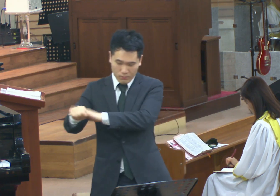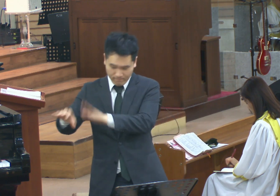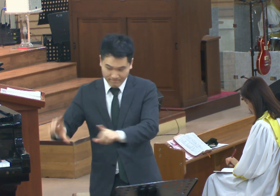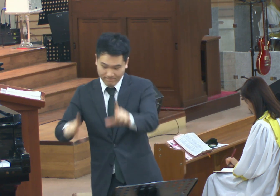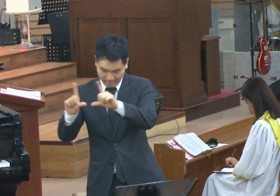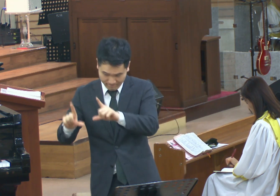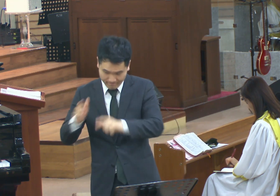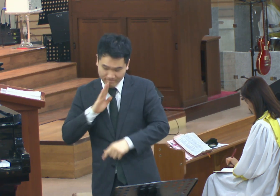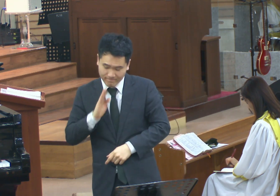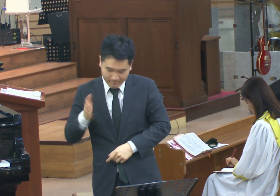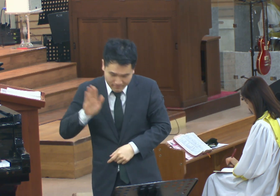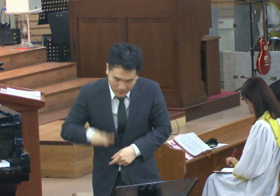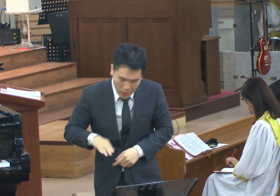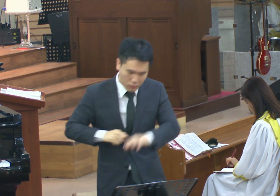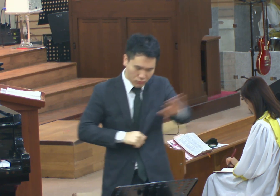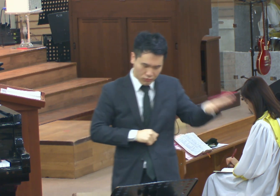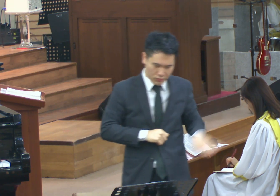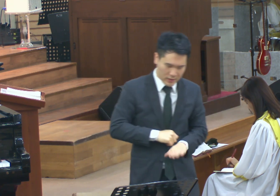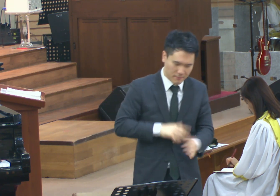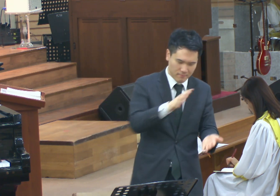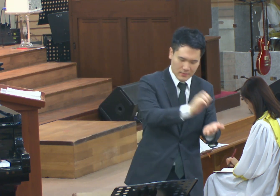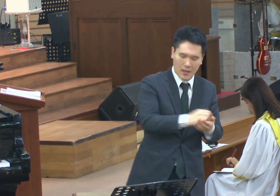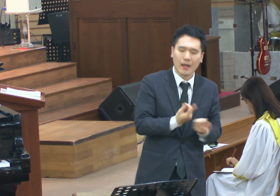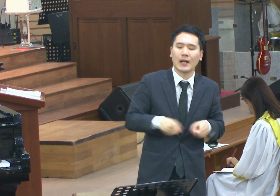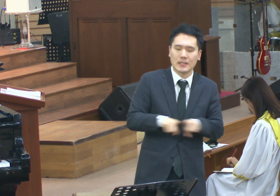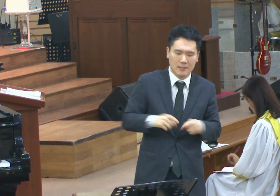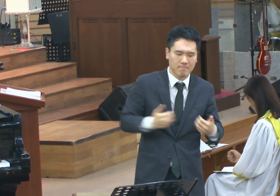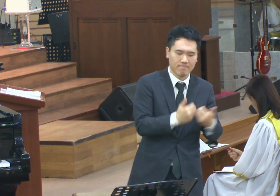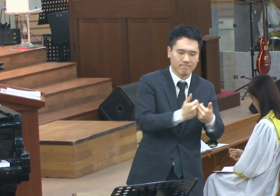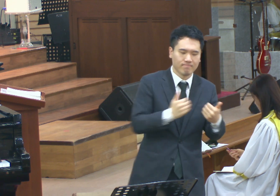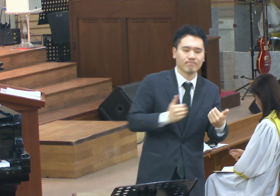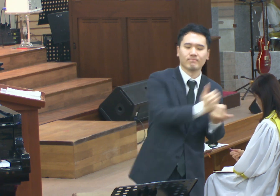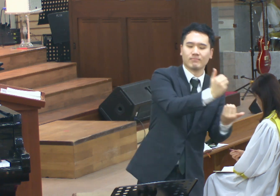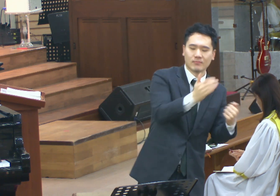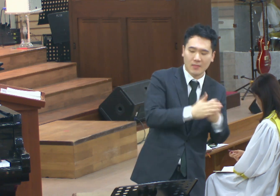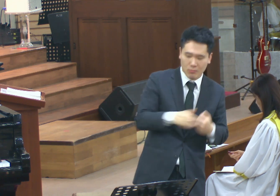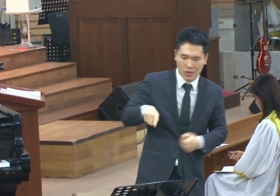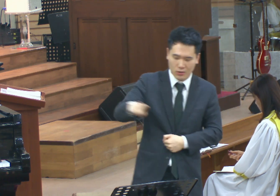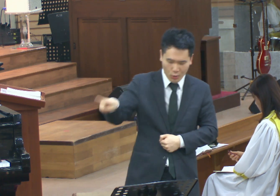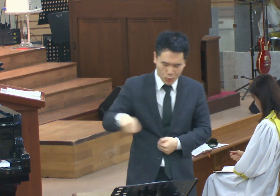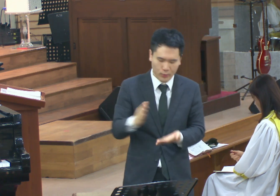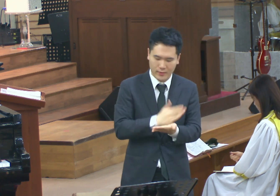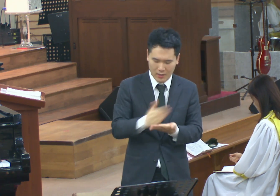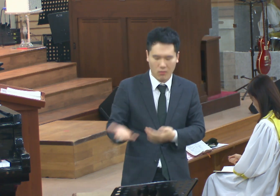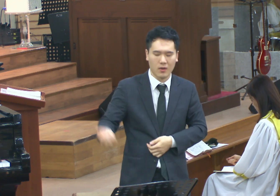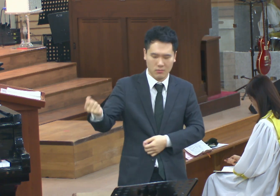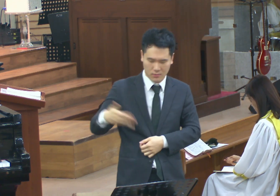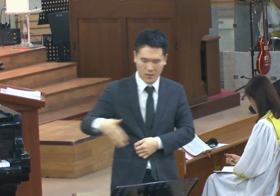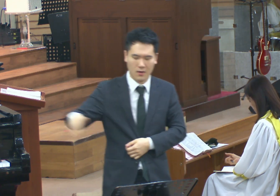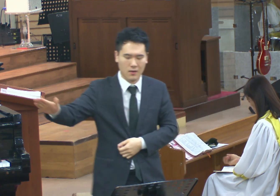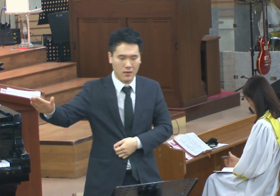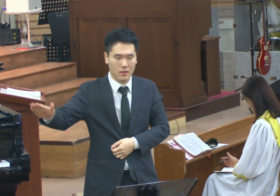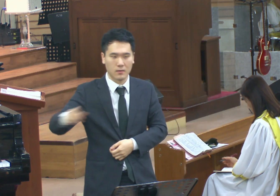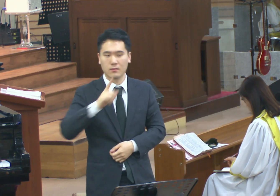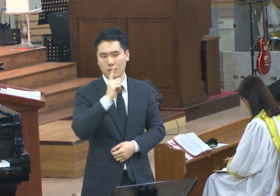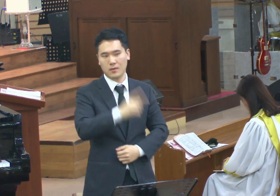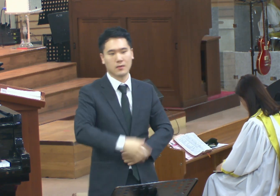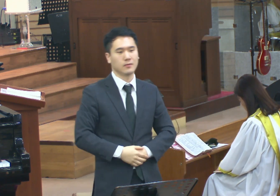것을 보여주었습니다. 야고보서 2장 15절 말씀에 배고픈 사람한테 평안히